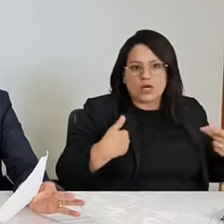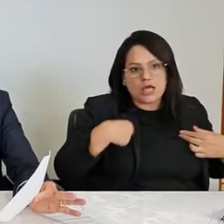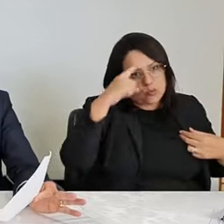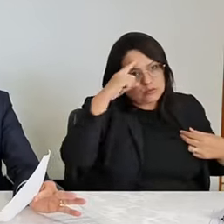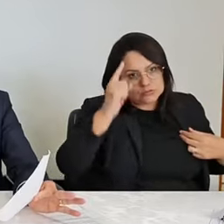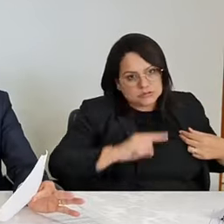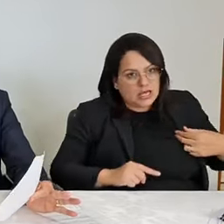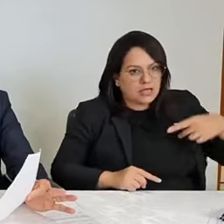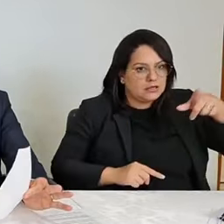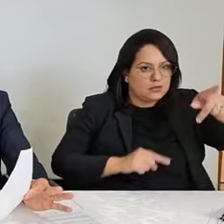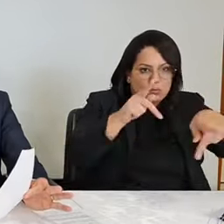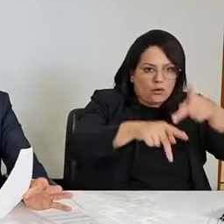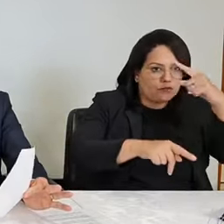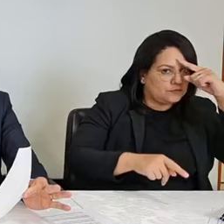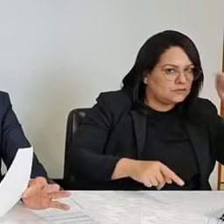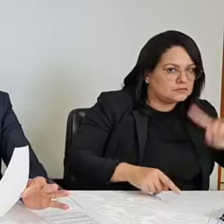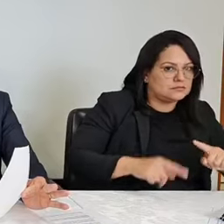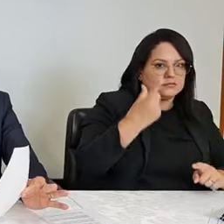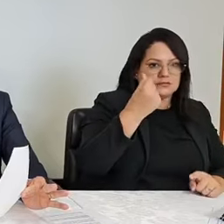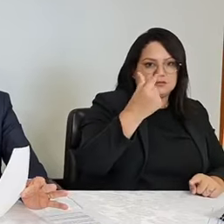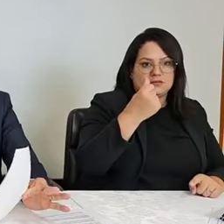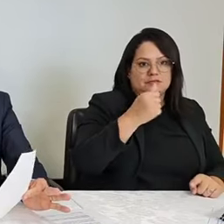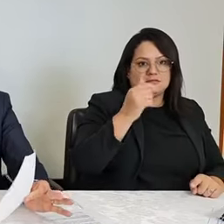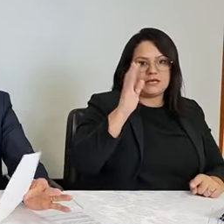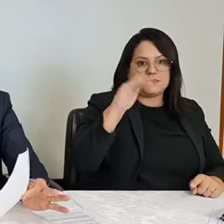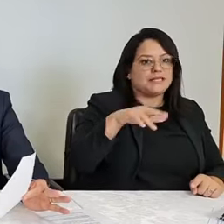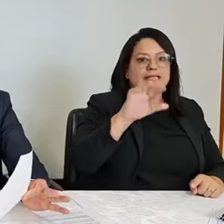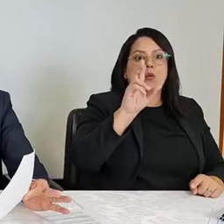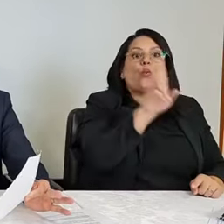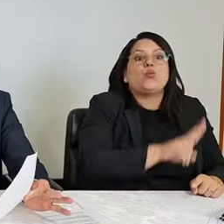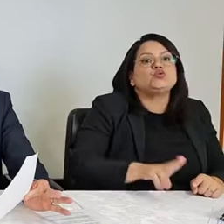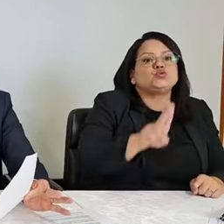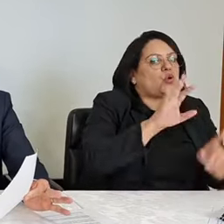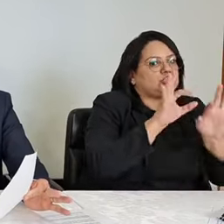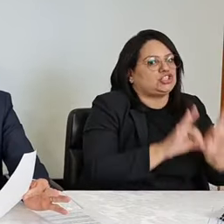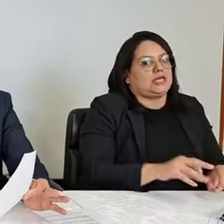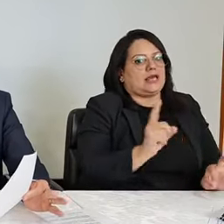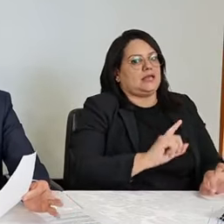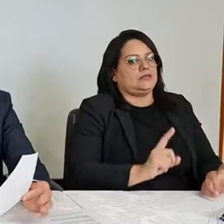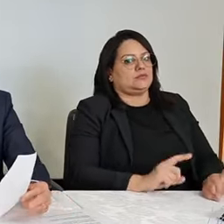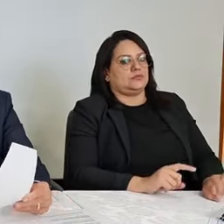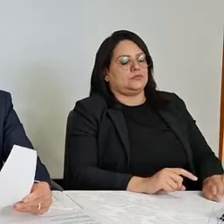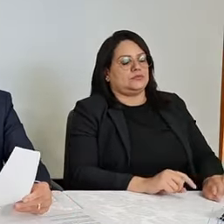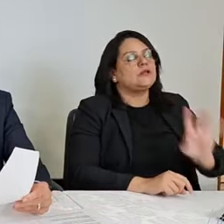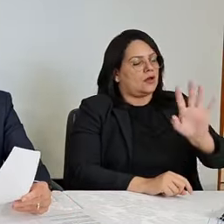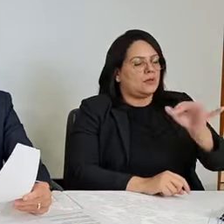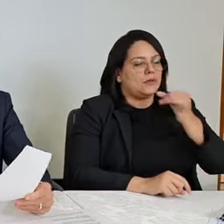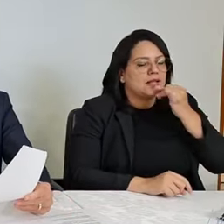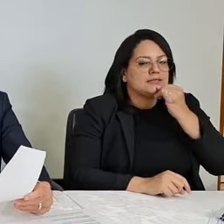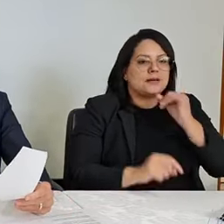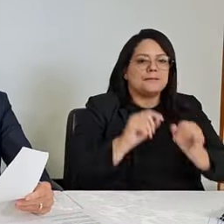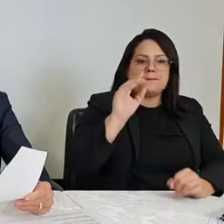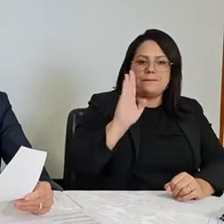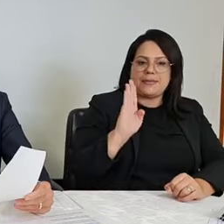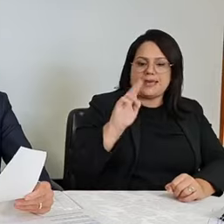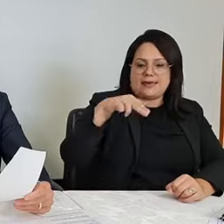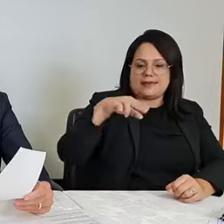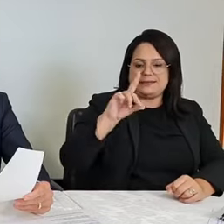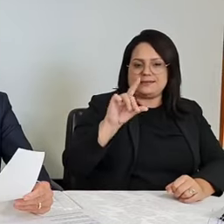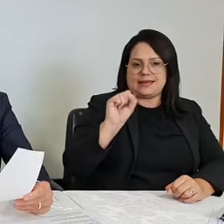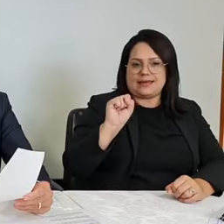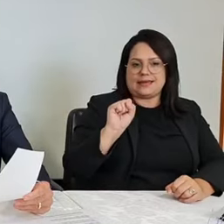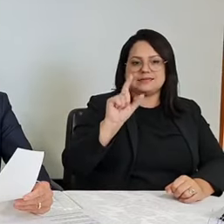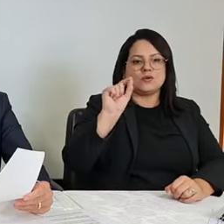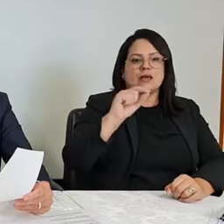sabe, obviamente, de dinheiro que não foi usado corretamente, vamos assim dizer. O que acontece? O BNDES, ele é